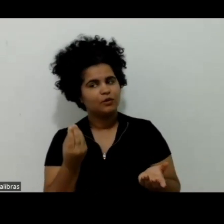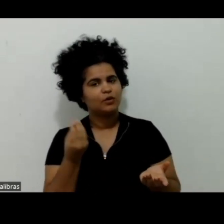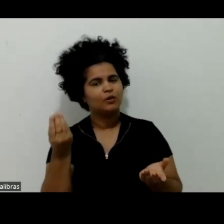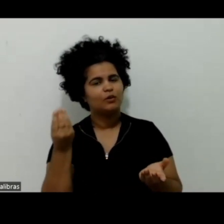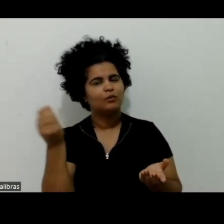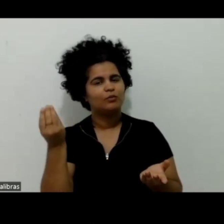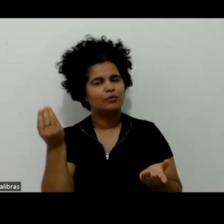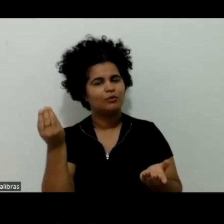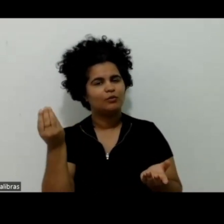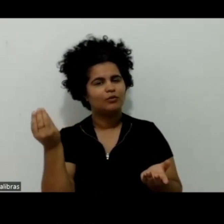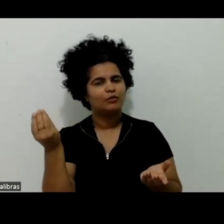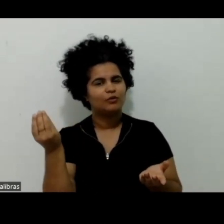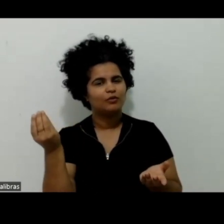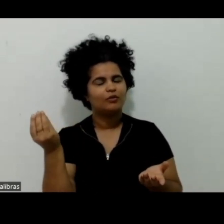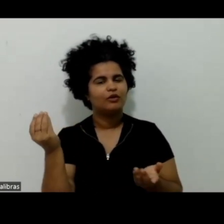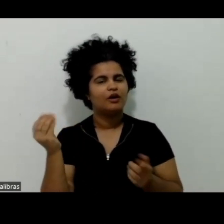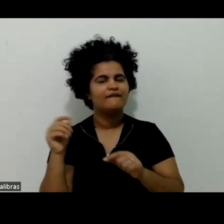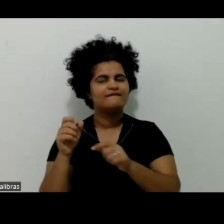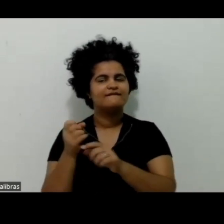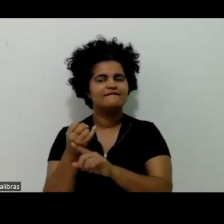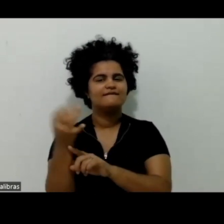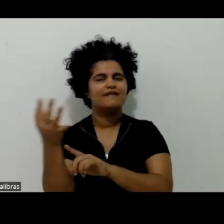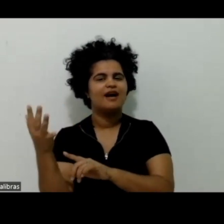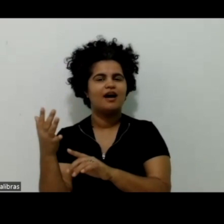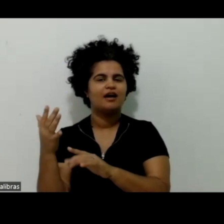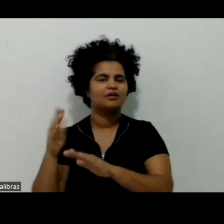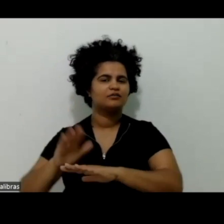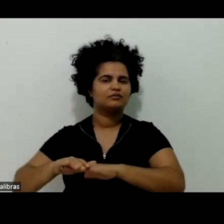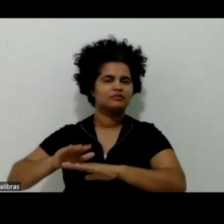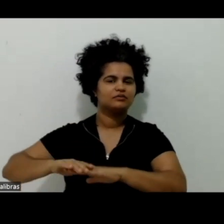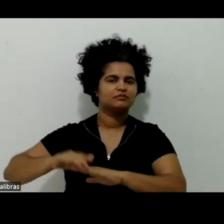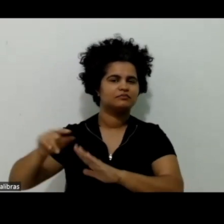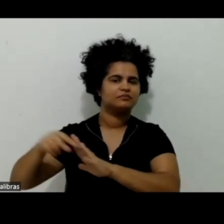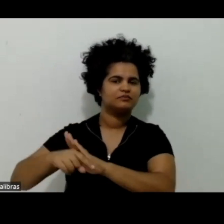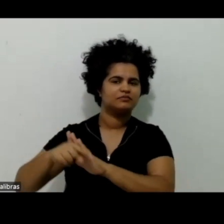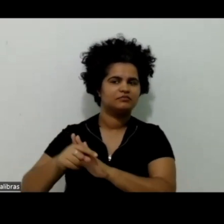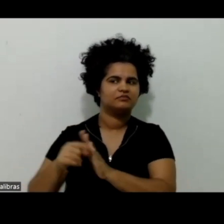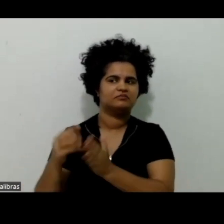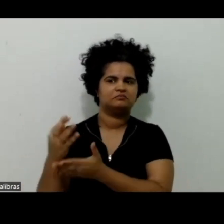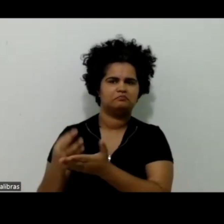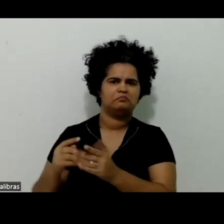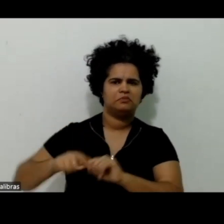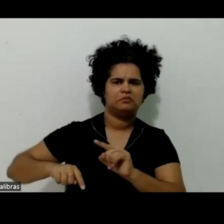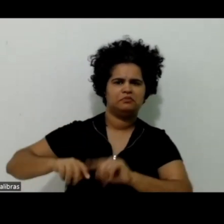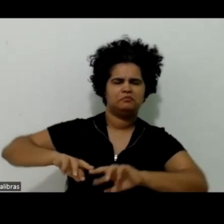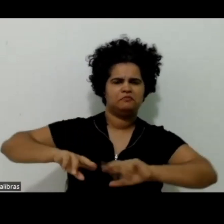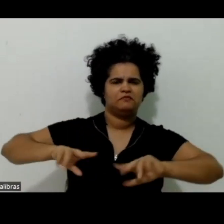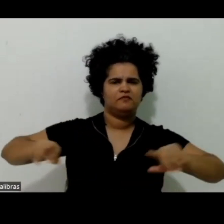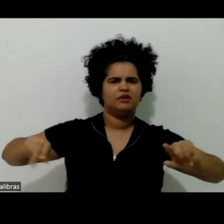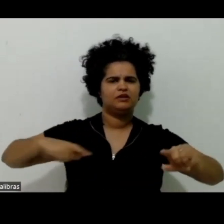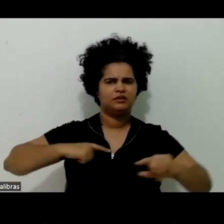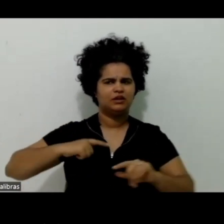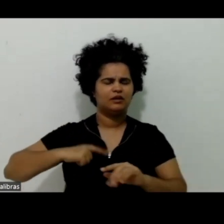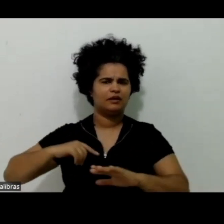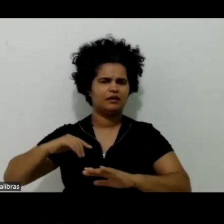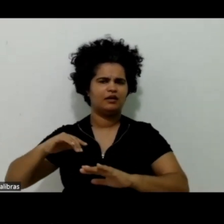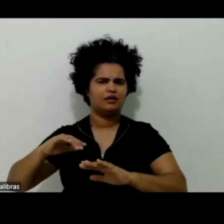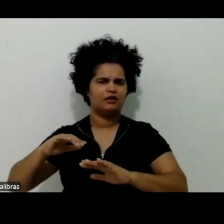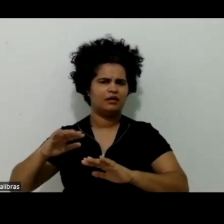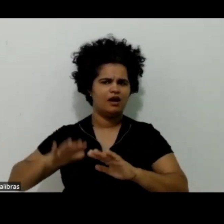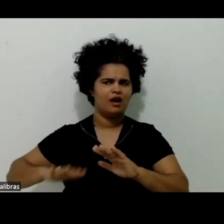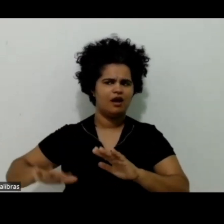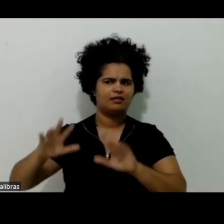gente tem um número de produções, né, a partir de pesquisadoras, pesquisadores negros e negras, indígenas, uma série de produções do grupo temático